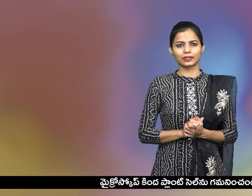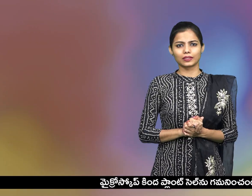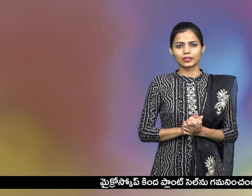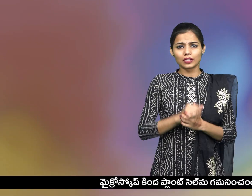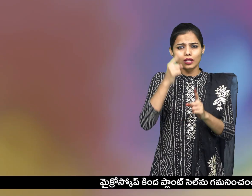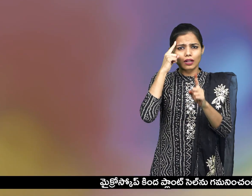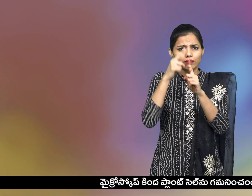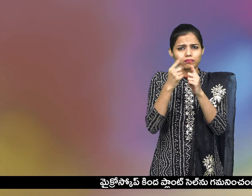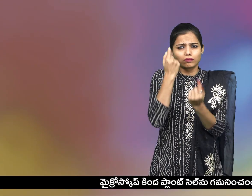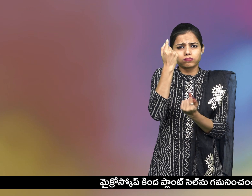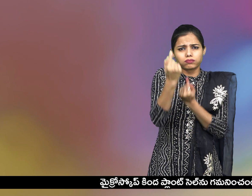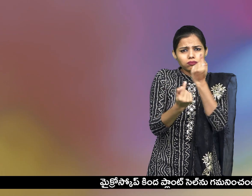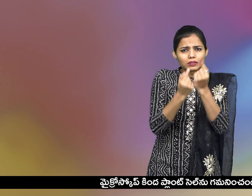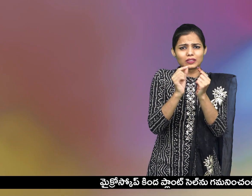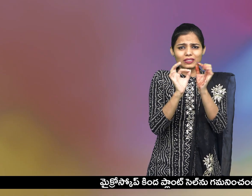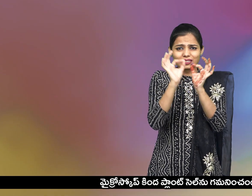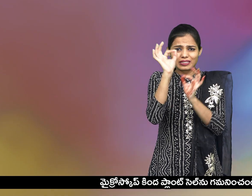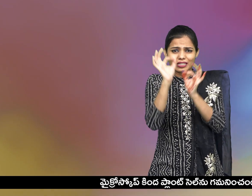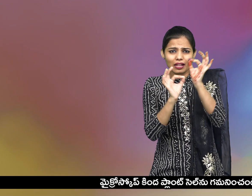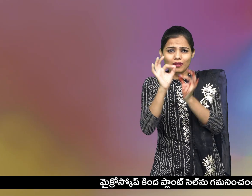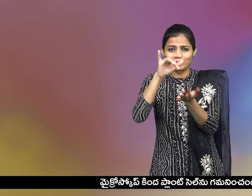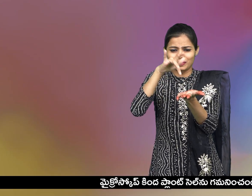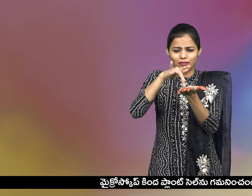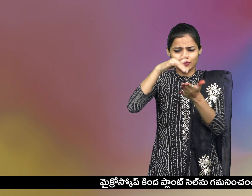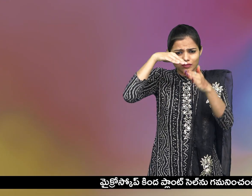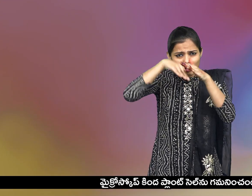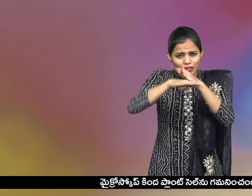మైక్రోస్కోప్ కింద ప్లాంట్ సెల్ను గమనించండి.